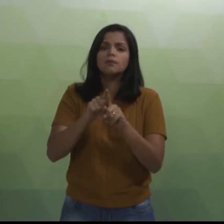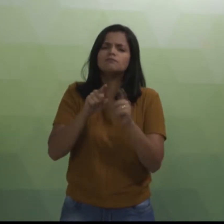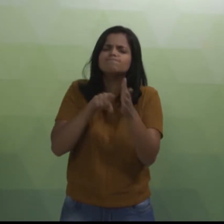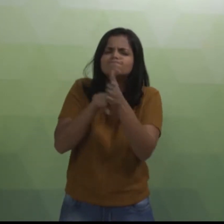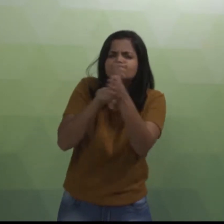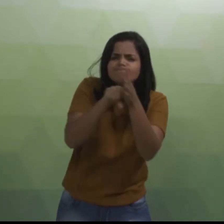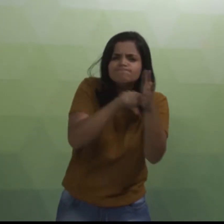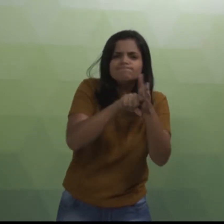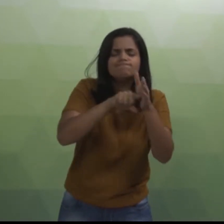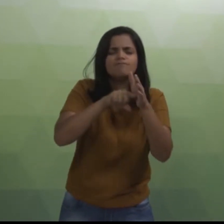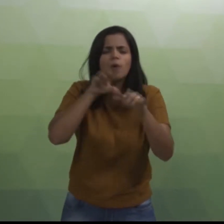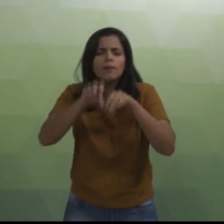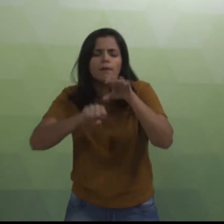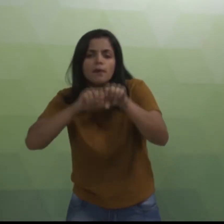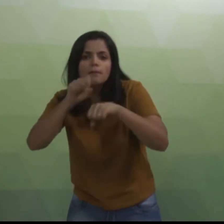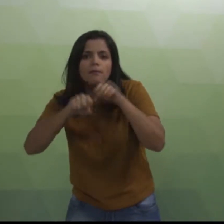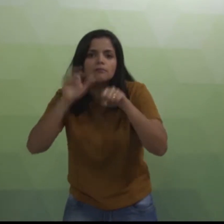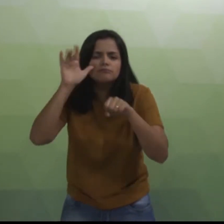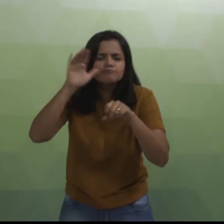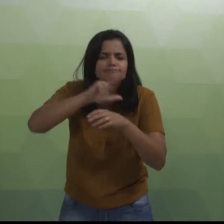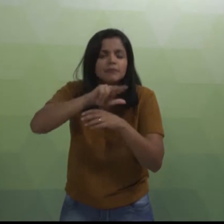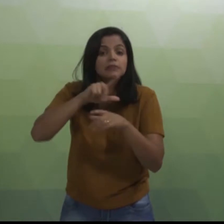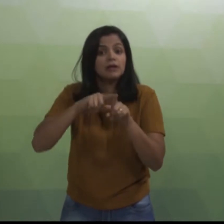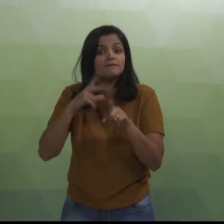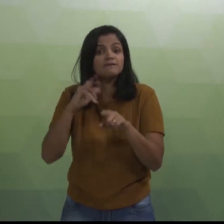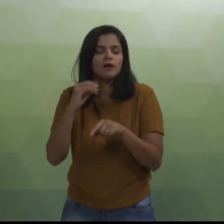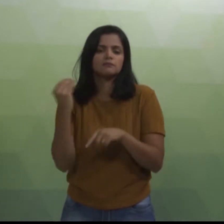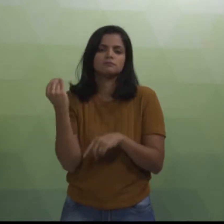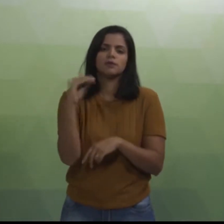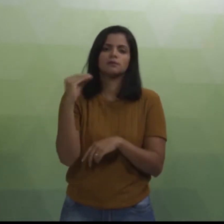Interajam, pesquisem, busquem informações, curiosidades.